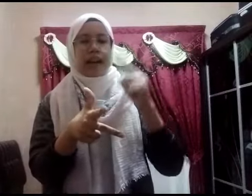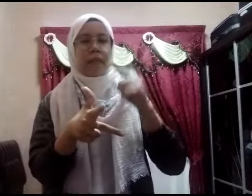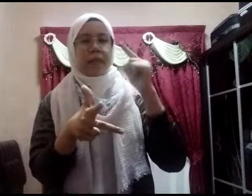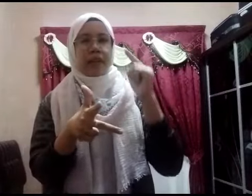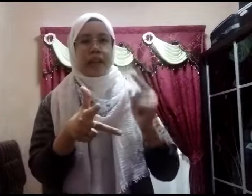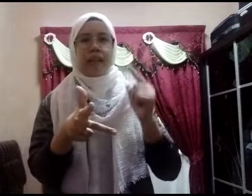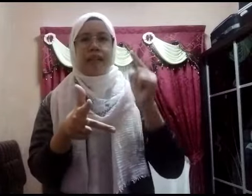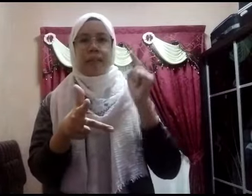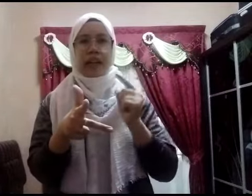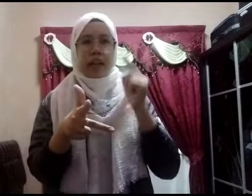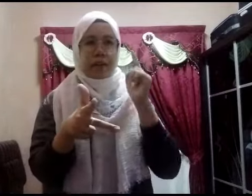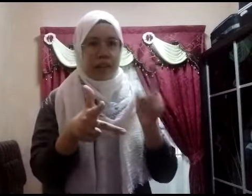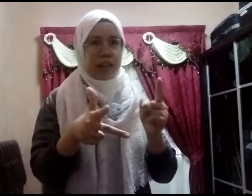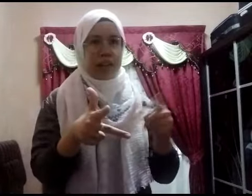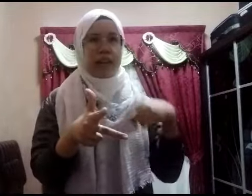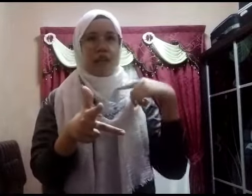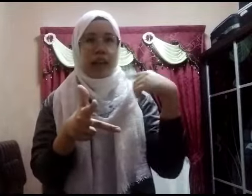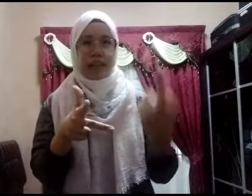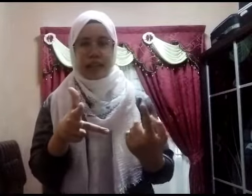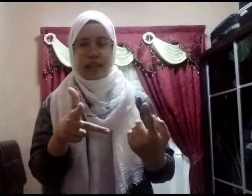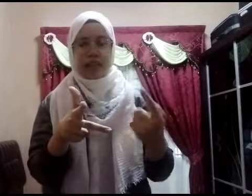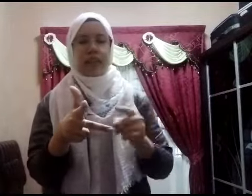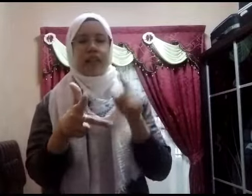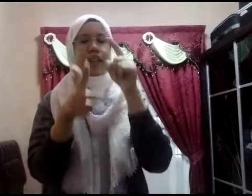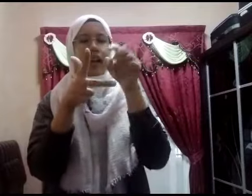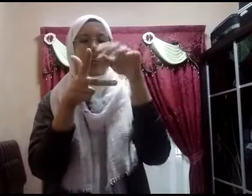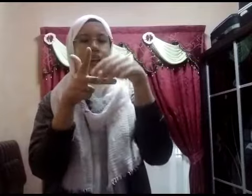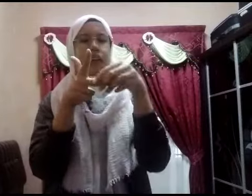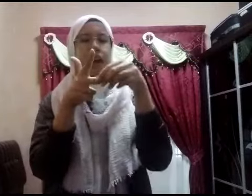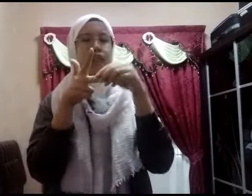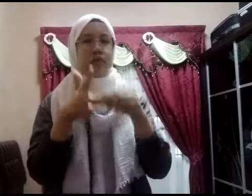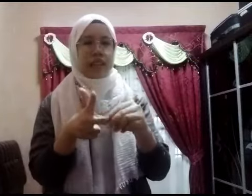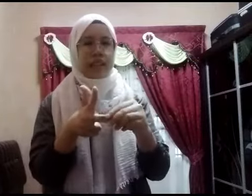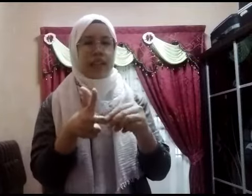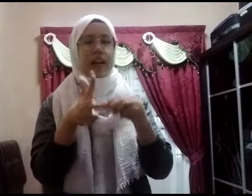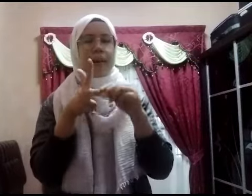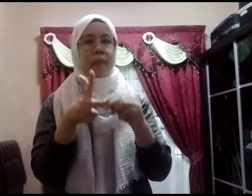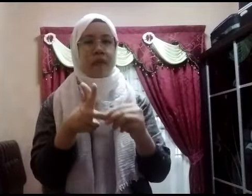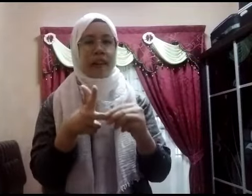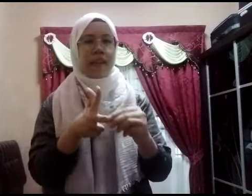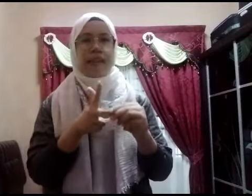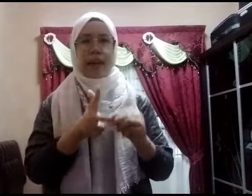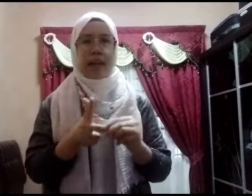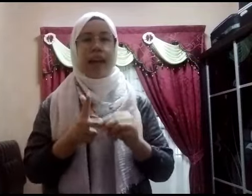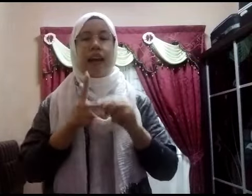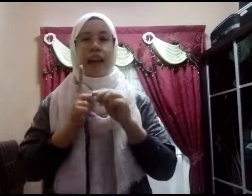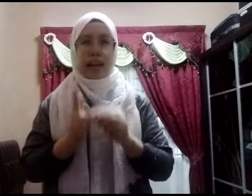akan mewakili sebagai field, iaitu daya. Okay, dan jari hantu kita akan mewakili sebagai